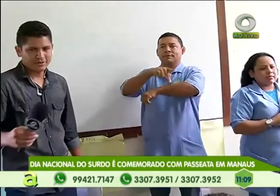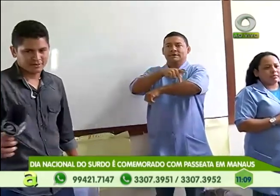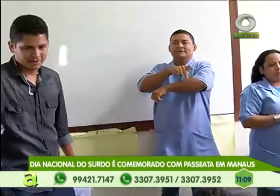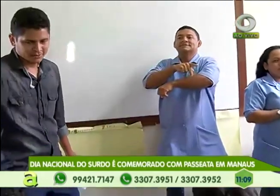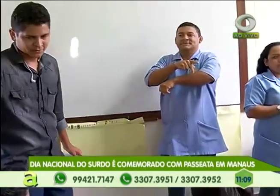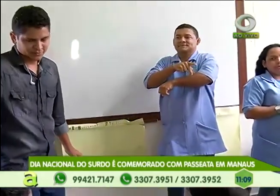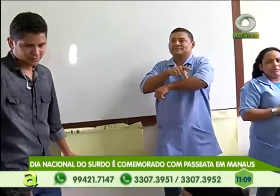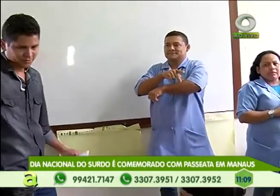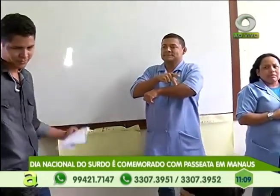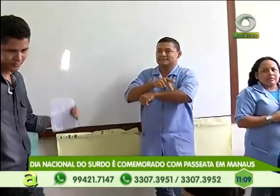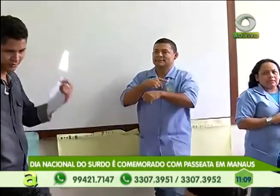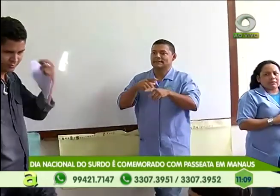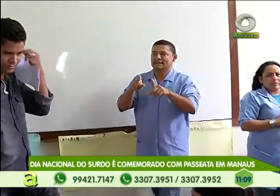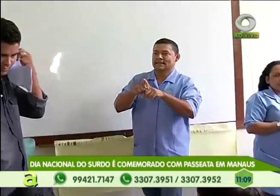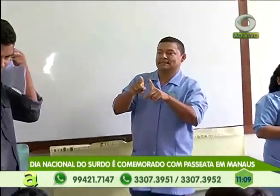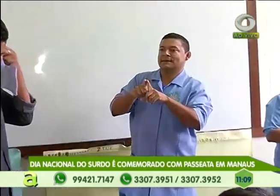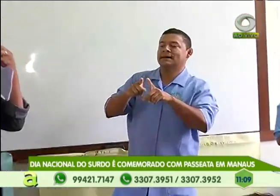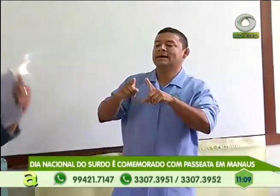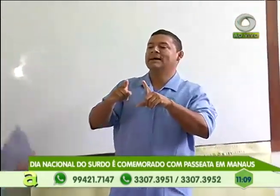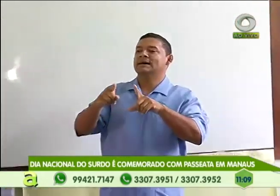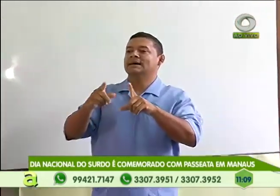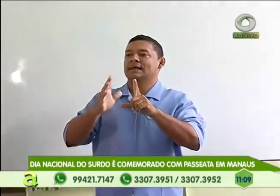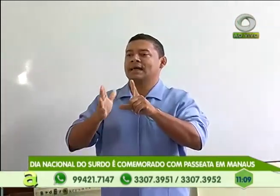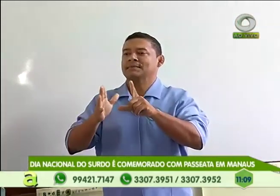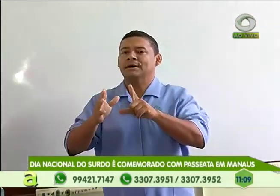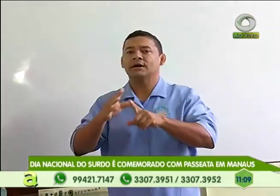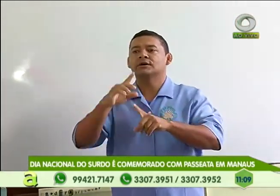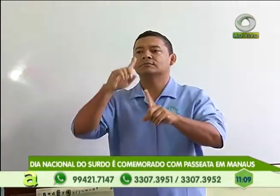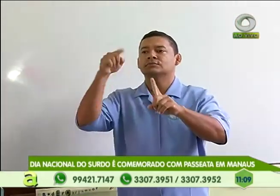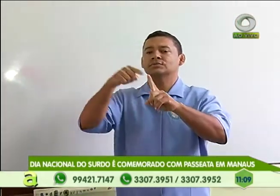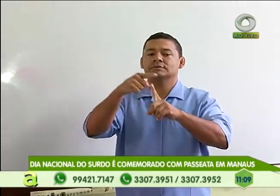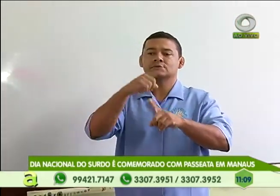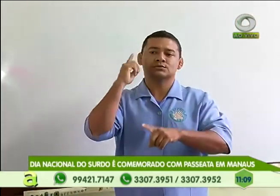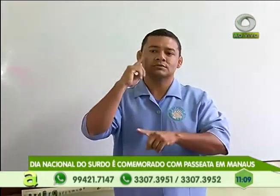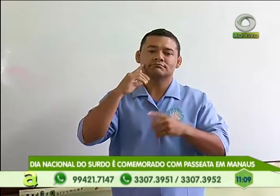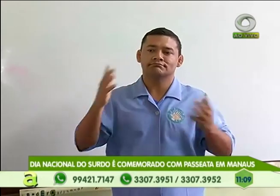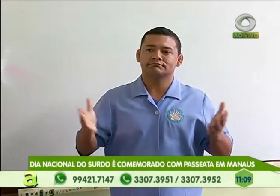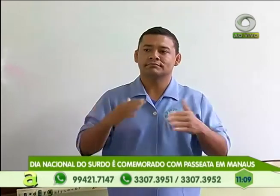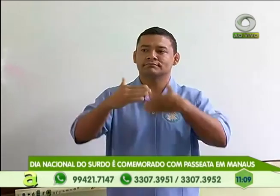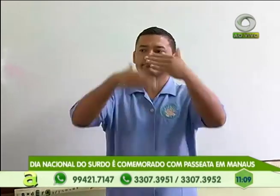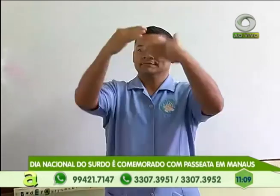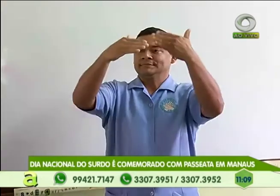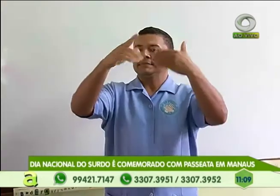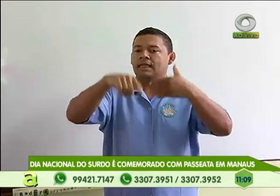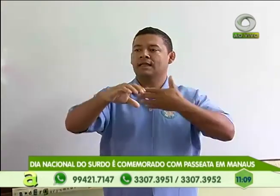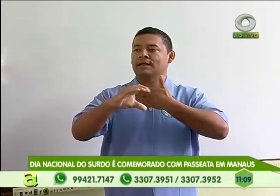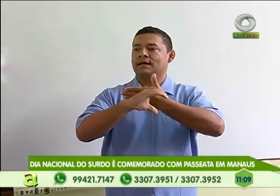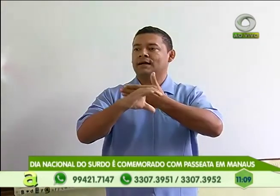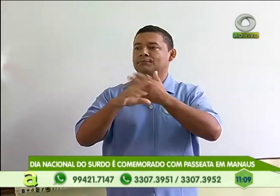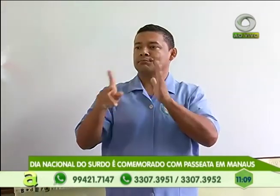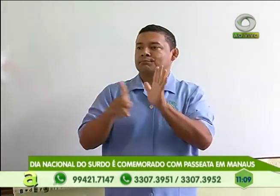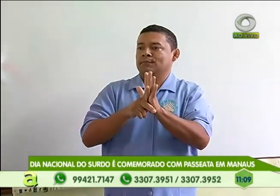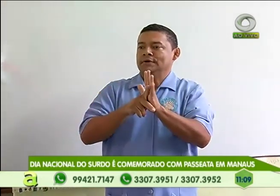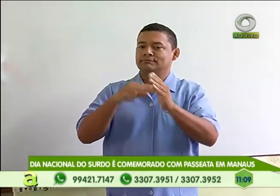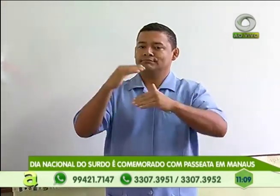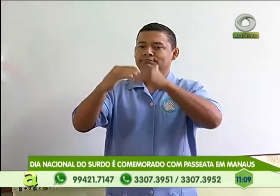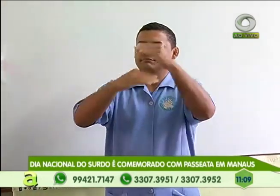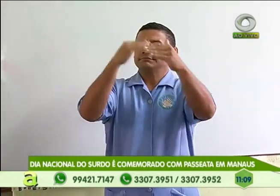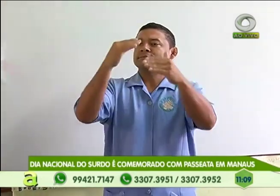E hoje eu sou um professor formado em pedagogia e também em letras libras, tenho minha pós-graduação e eu vejo a importância da escola